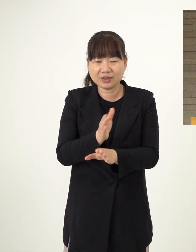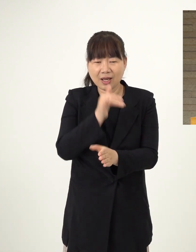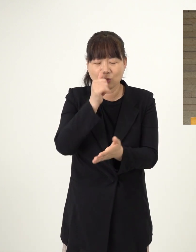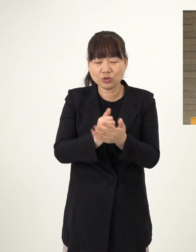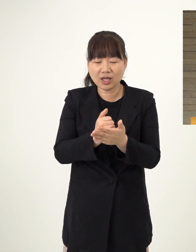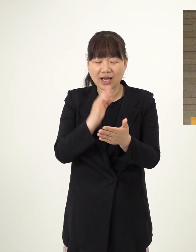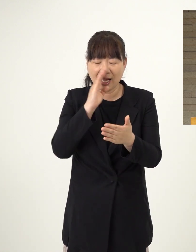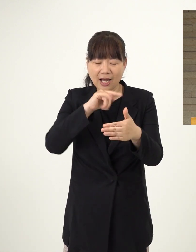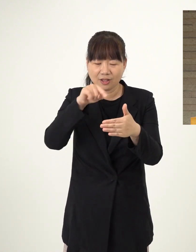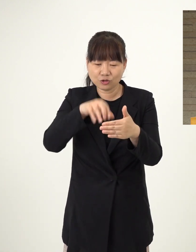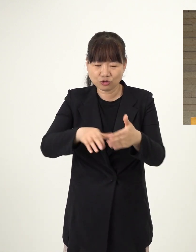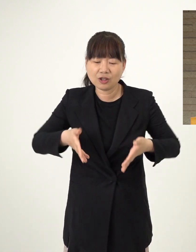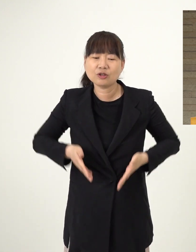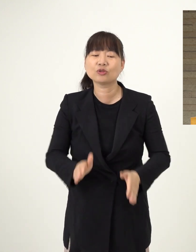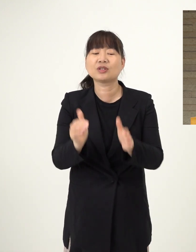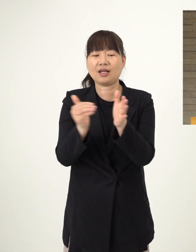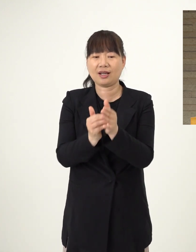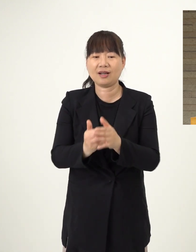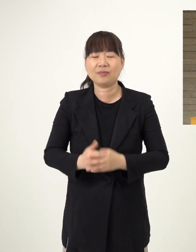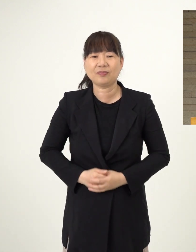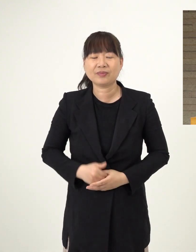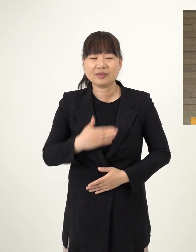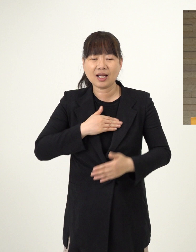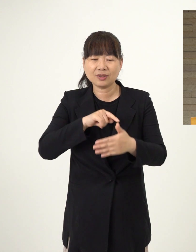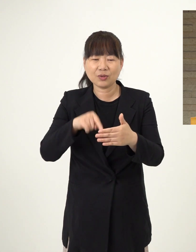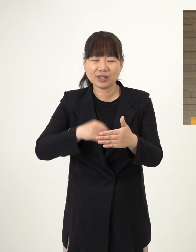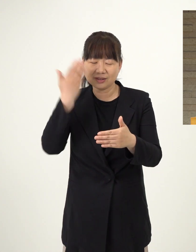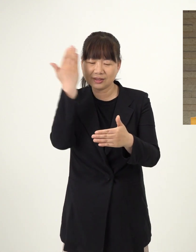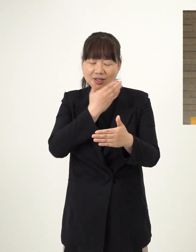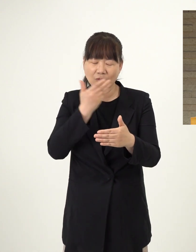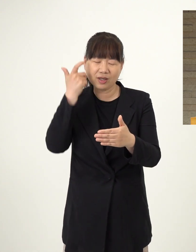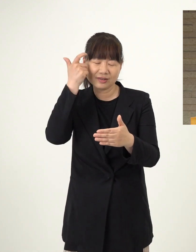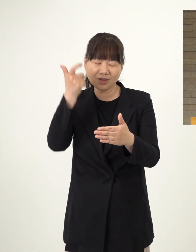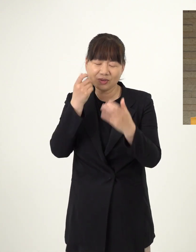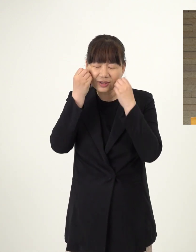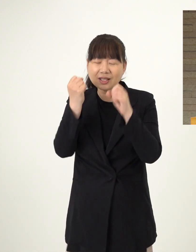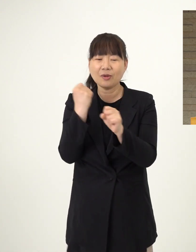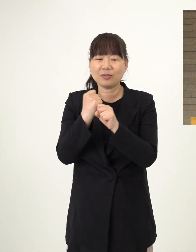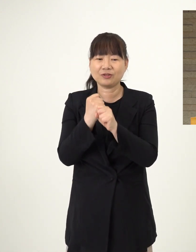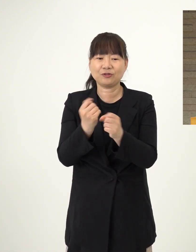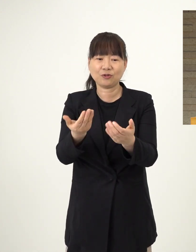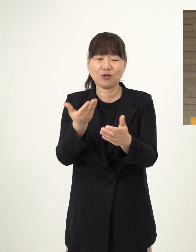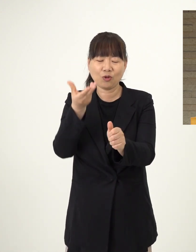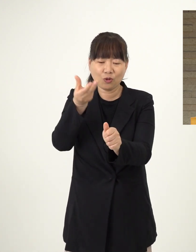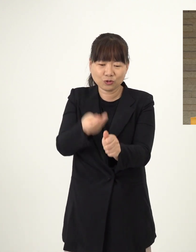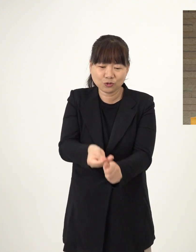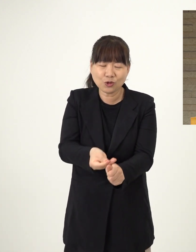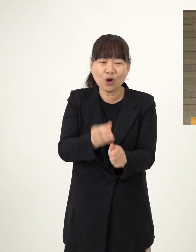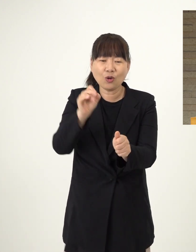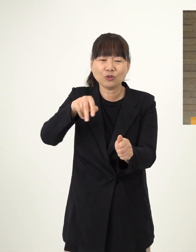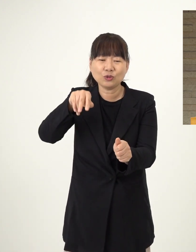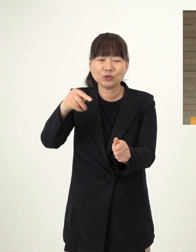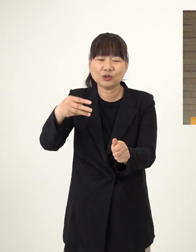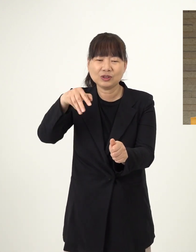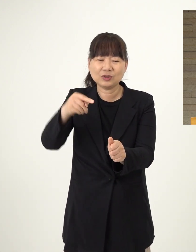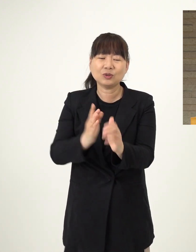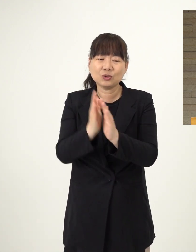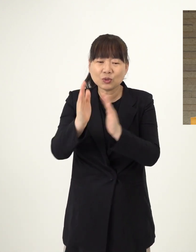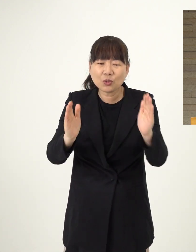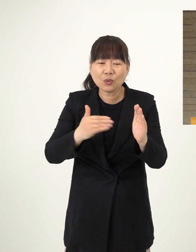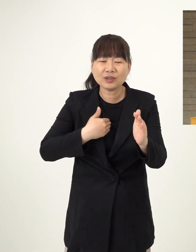악 중에 출생하였나이다. 내 속에 정한 영을 창조하사 우슬초로 나를